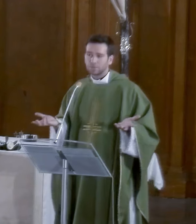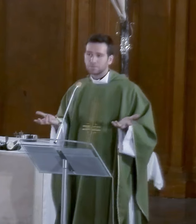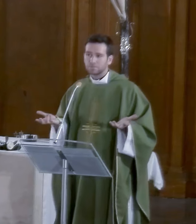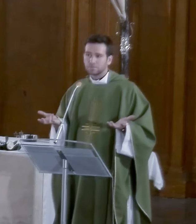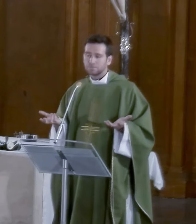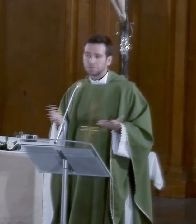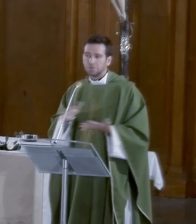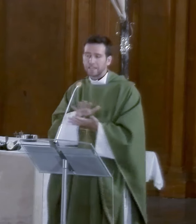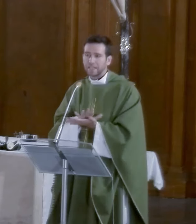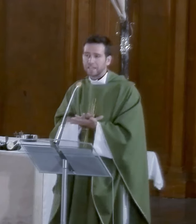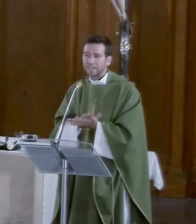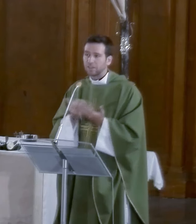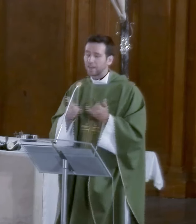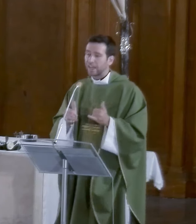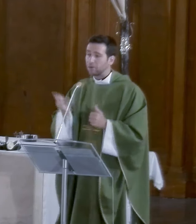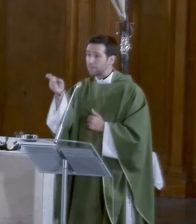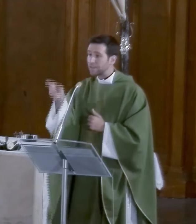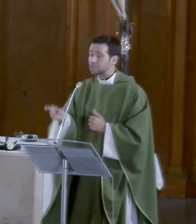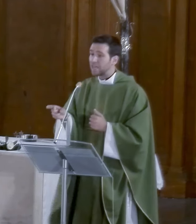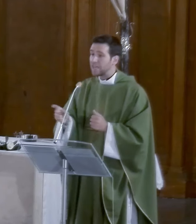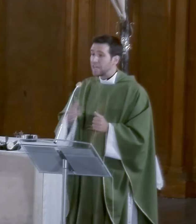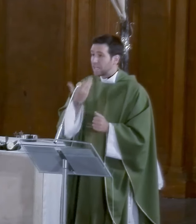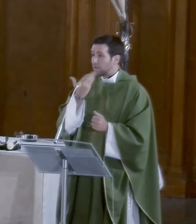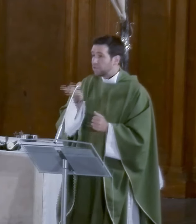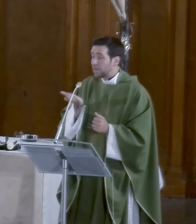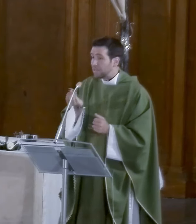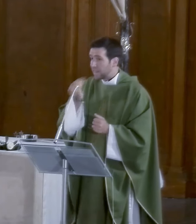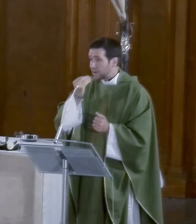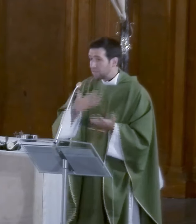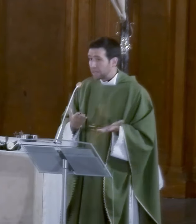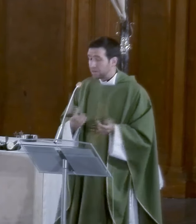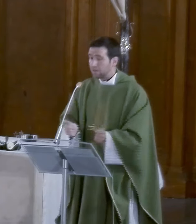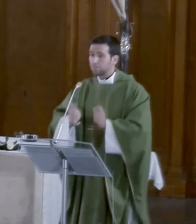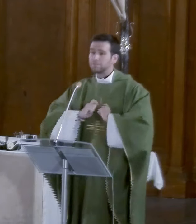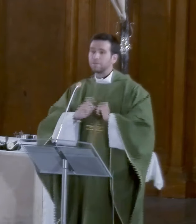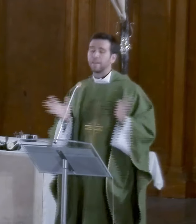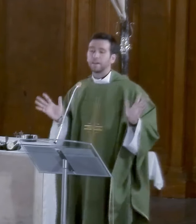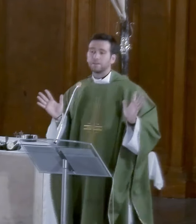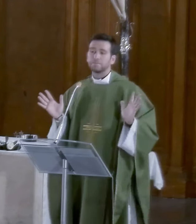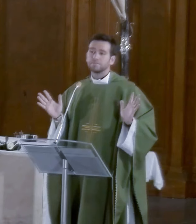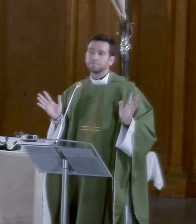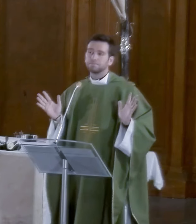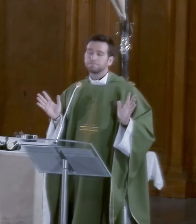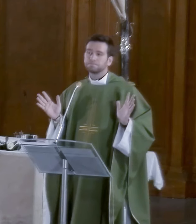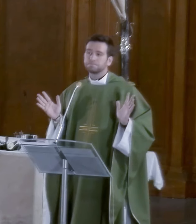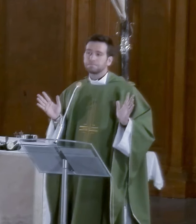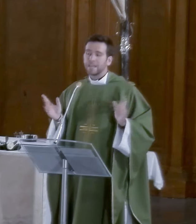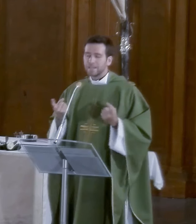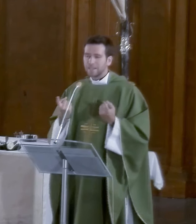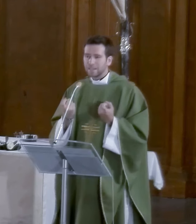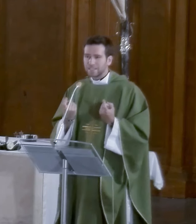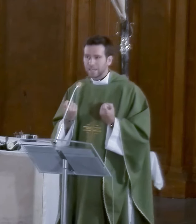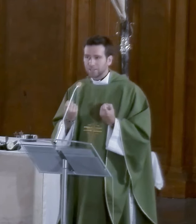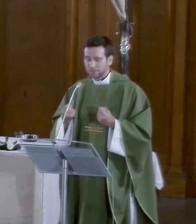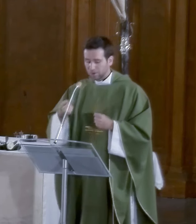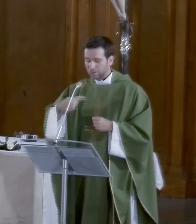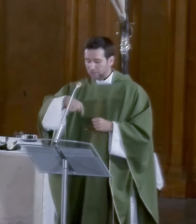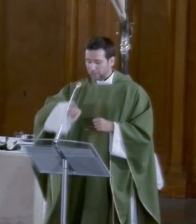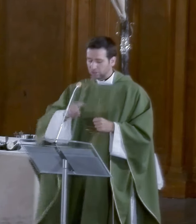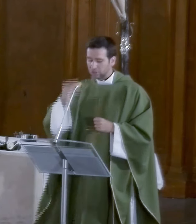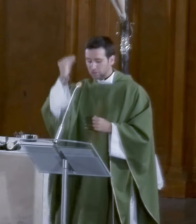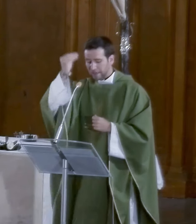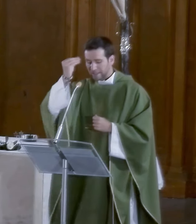mismos. Una tranquilidad, una calma, una persona que cuando le pida de comer, pues me va a dar. Es necesario, por